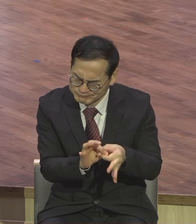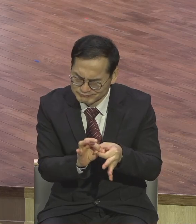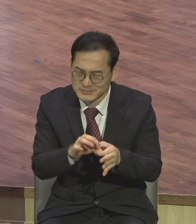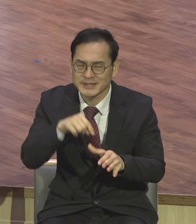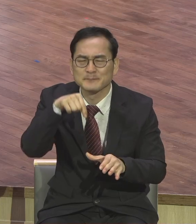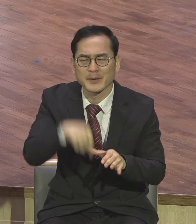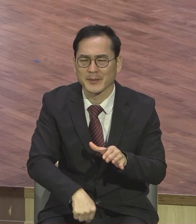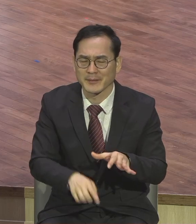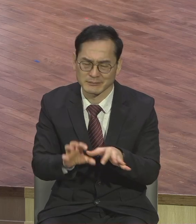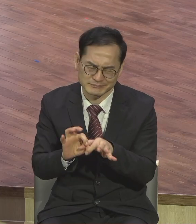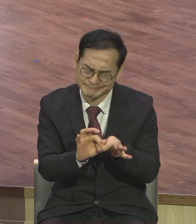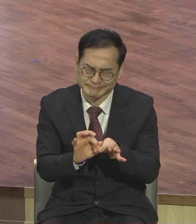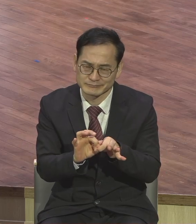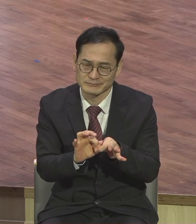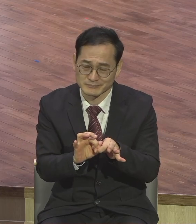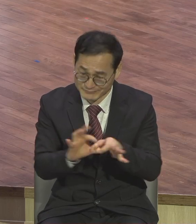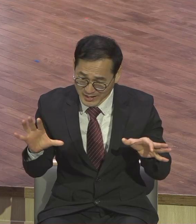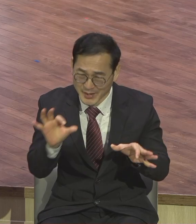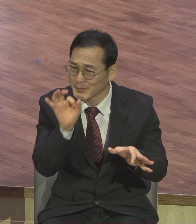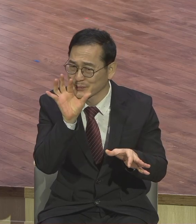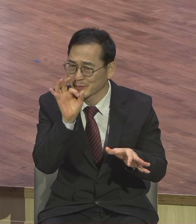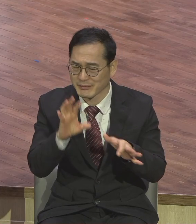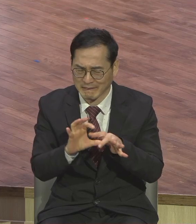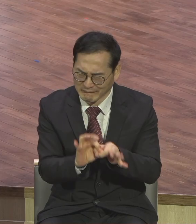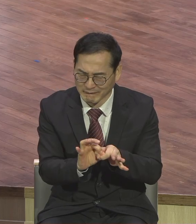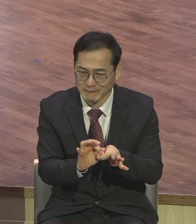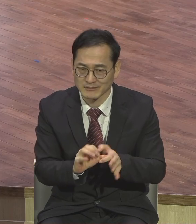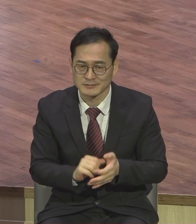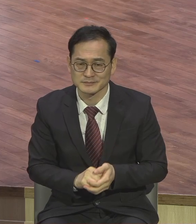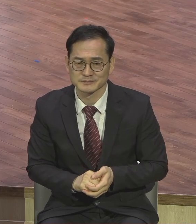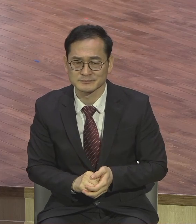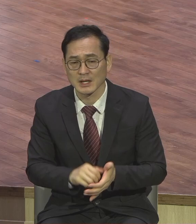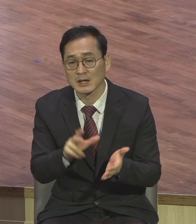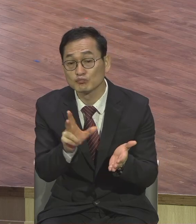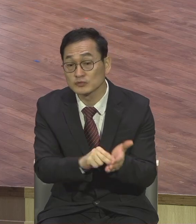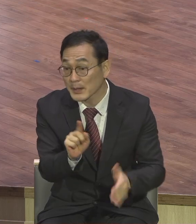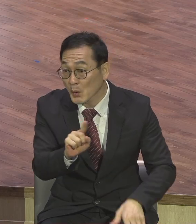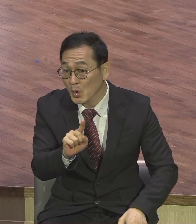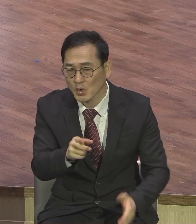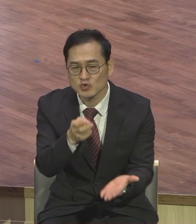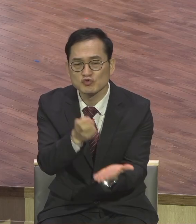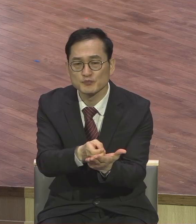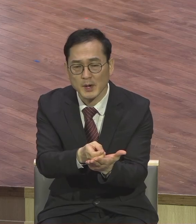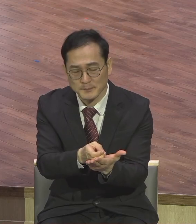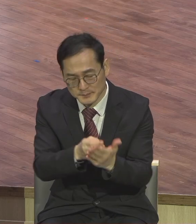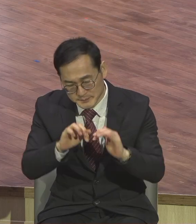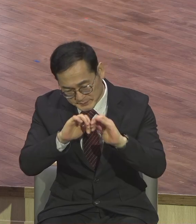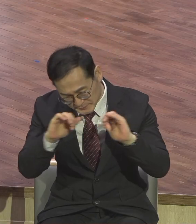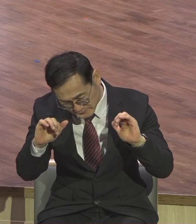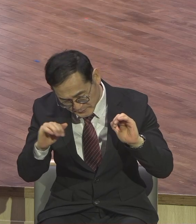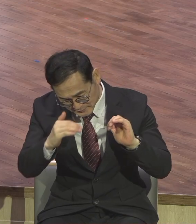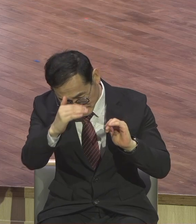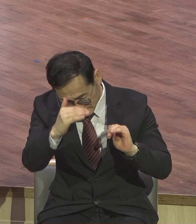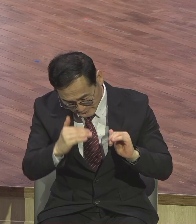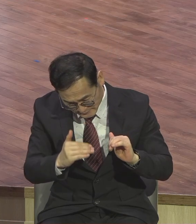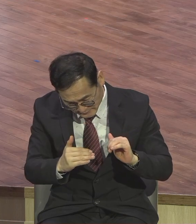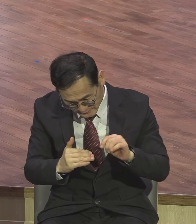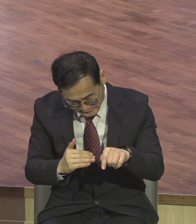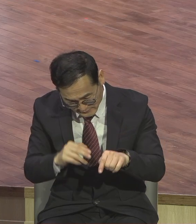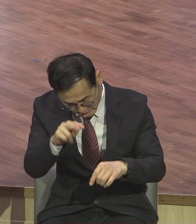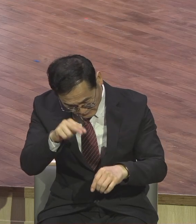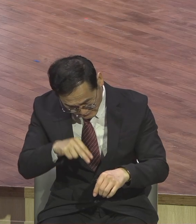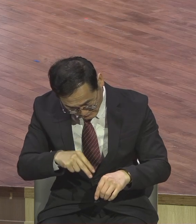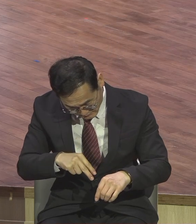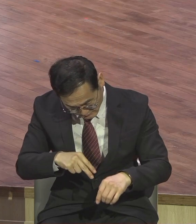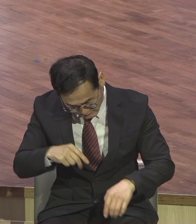없는 존재들. 그런데 문제는 율법에 대한 해석. 이 해석